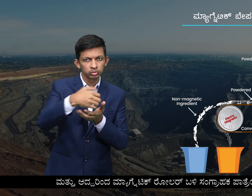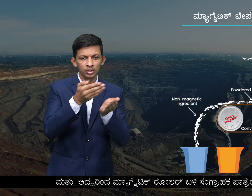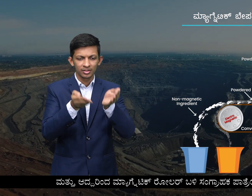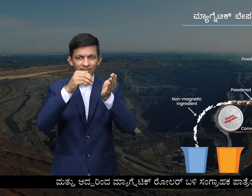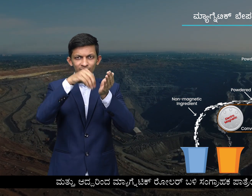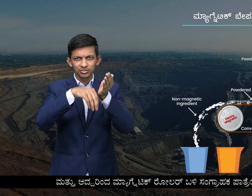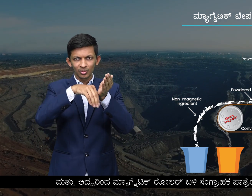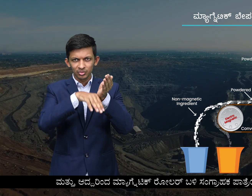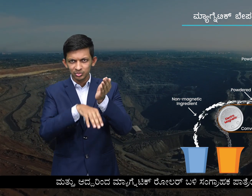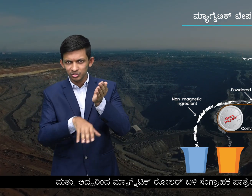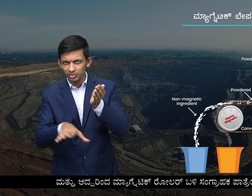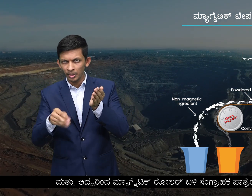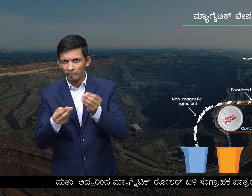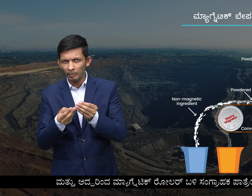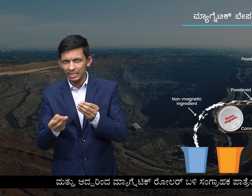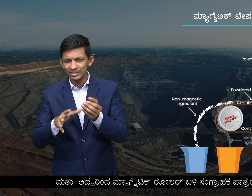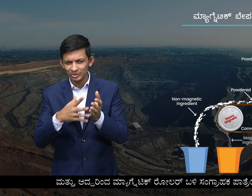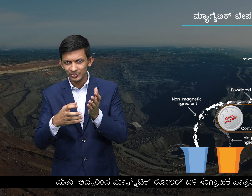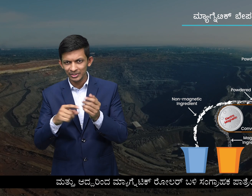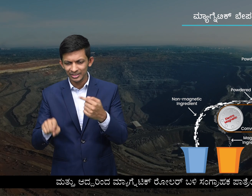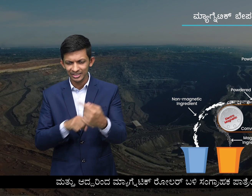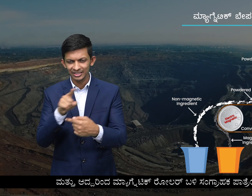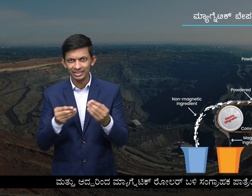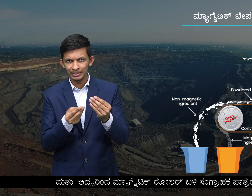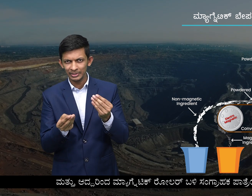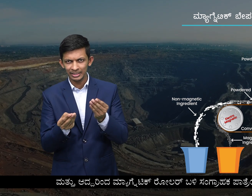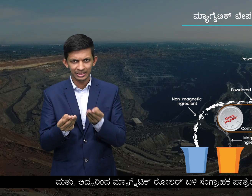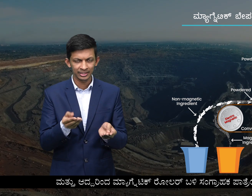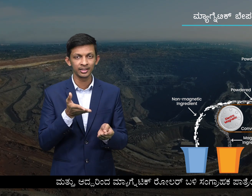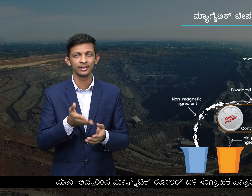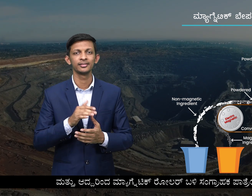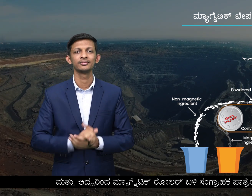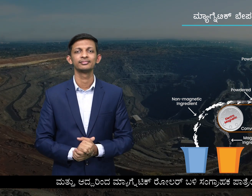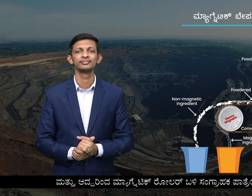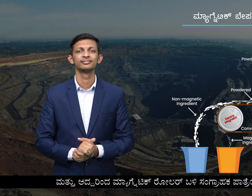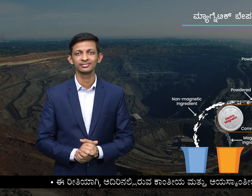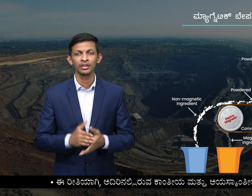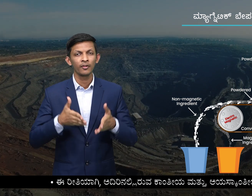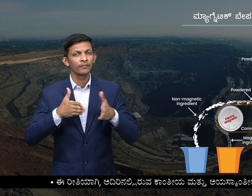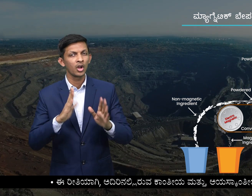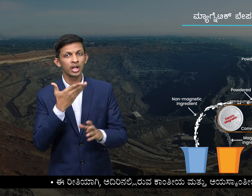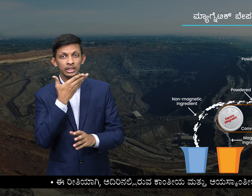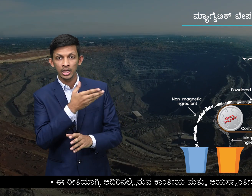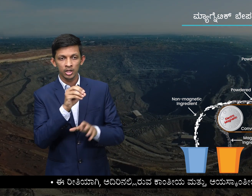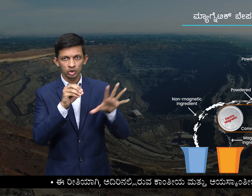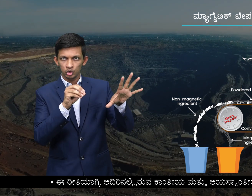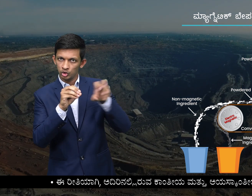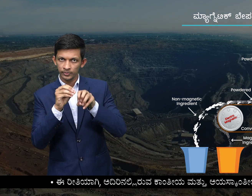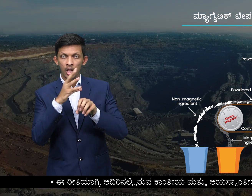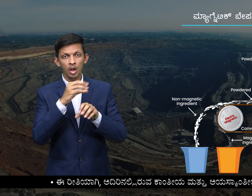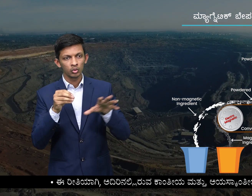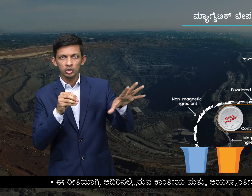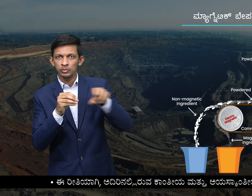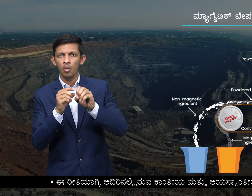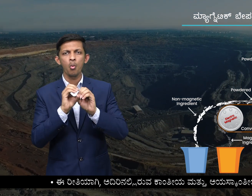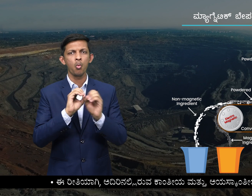ಮತ್ತು ಅದರಿಂದ ಮ್ಯಾಗ್ನೆಟಿಕ್ ರೋಲರ್ ಬಳಿ ಸಂಗ್ರಾಹಕ ಪಾತ್ರೆಯಲ್ಲಿ ಬೀಳತ್ತೆ. ಈ ರೀತಿಯಾಗಿ ಅದಿರಿನಲ್ಲಿರುವ